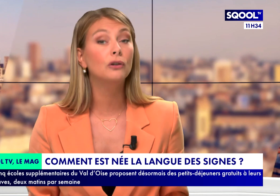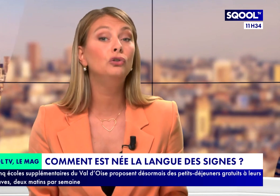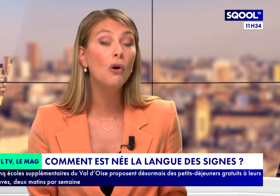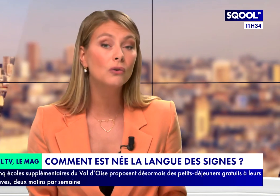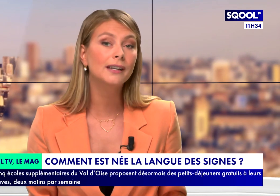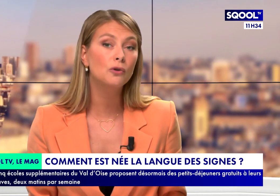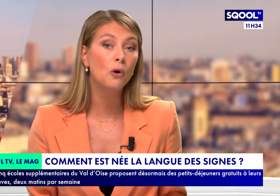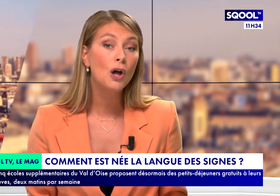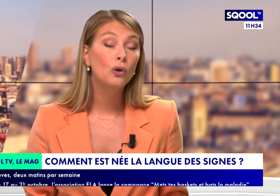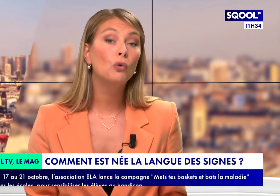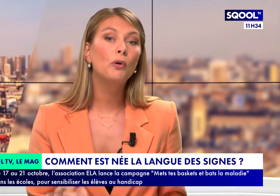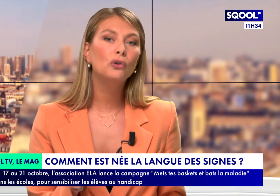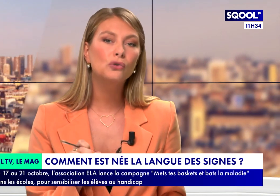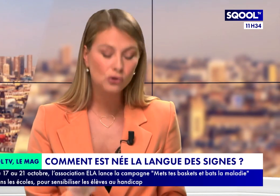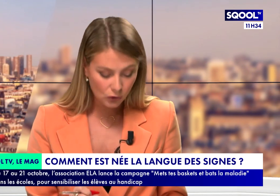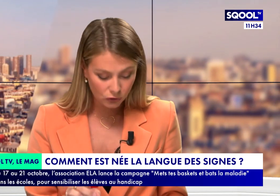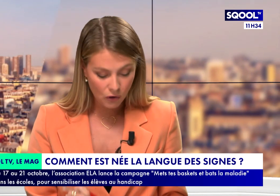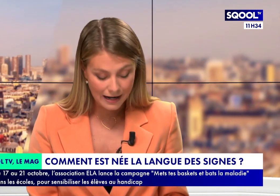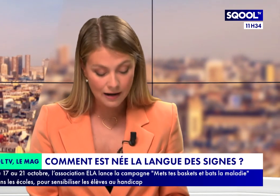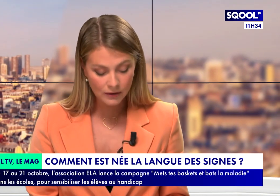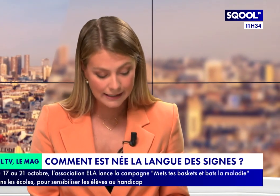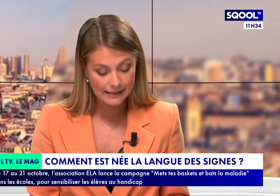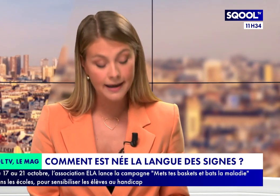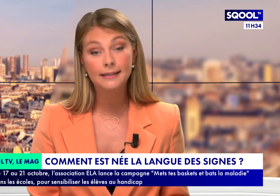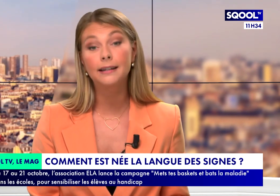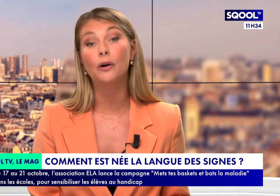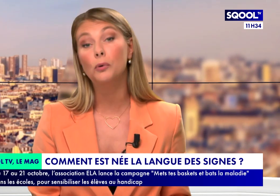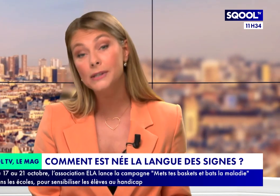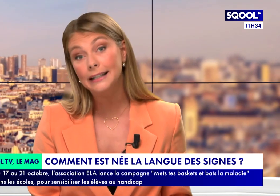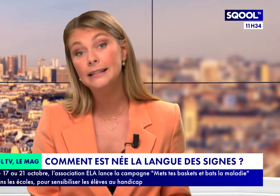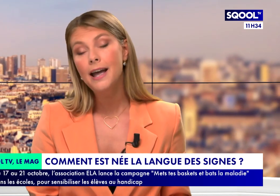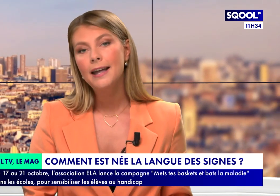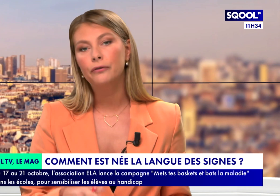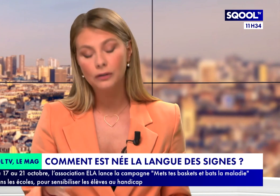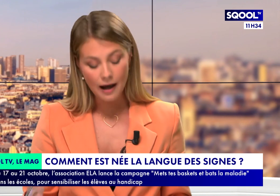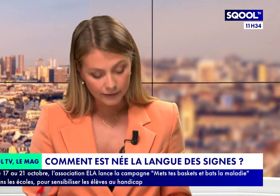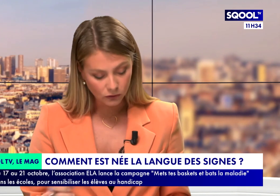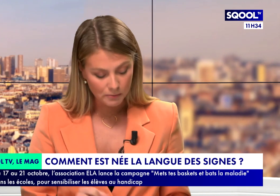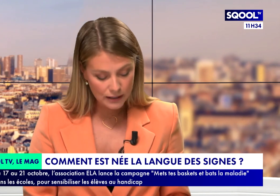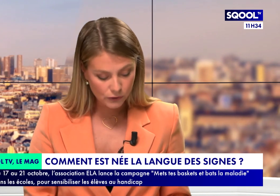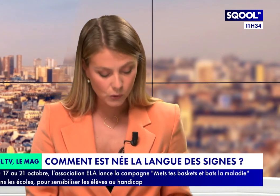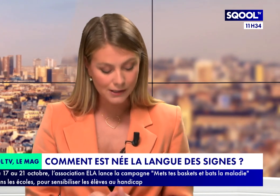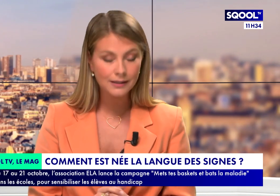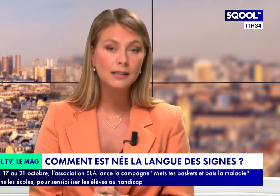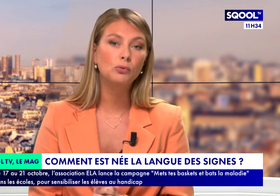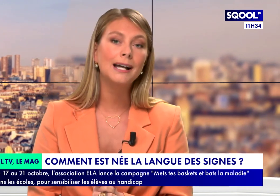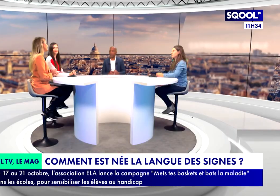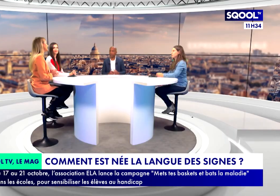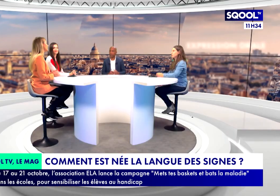dans l'enseignement. Donc, pendant 100 ans, la langue des signes a été proscrite. Il faudra attendre 1975 pour assister au